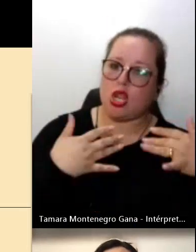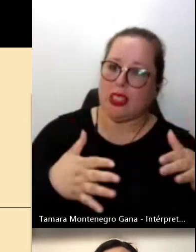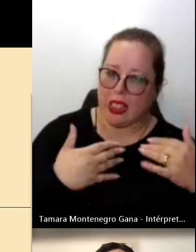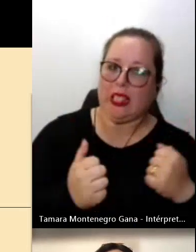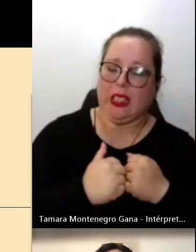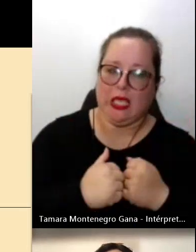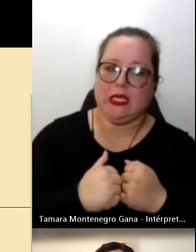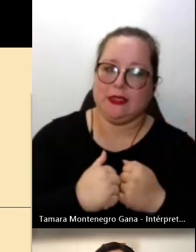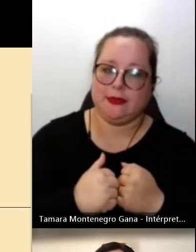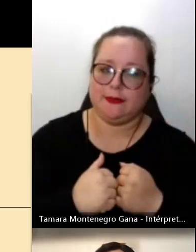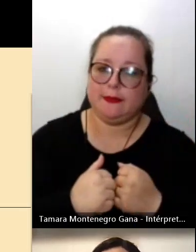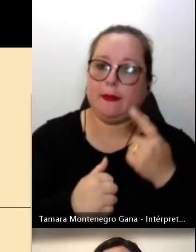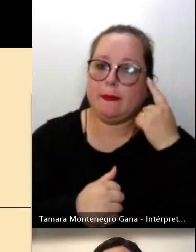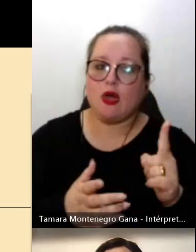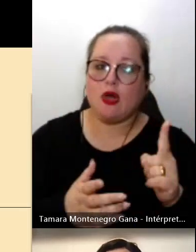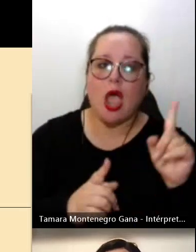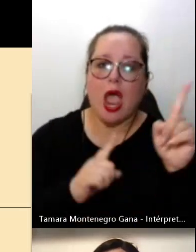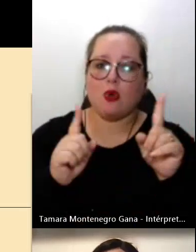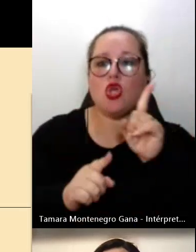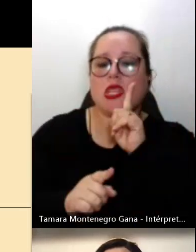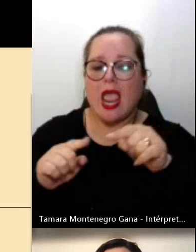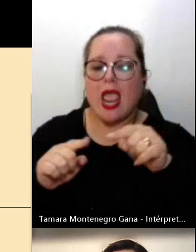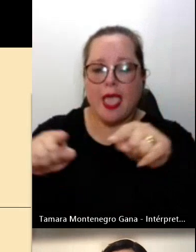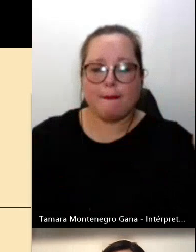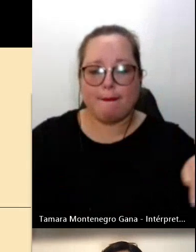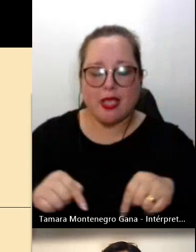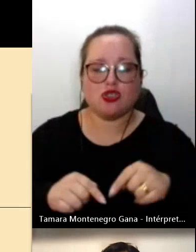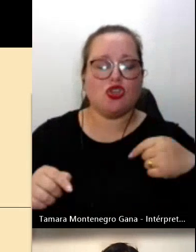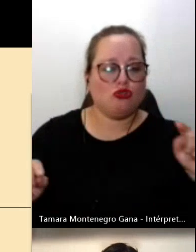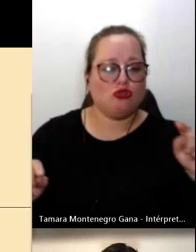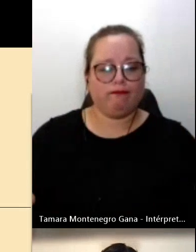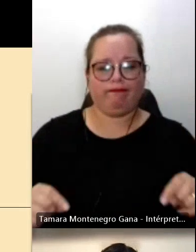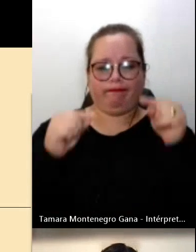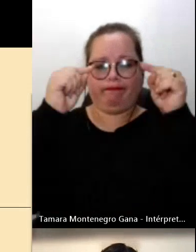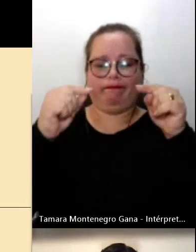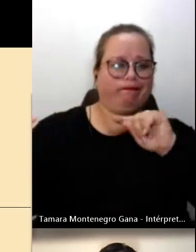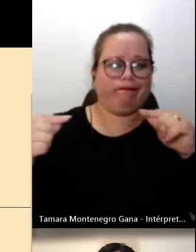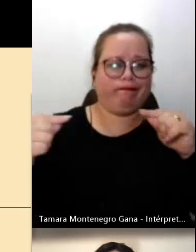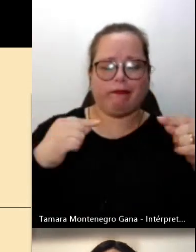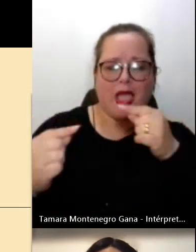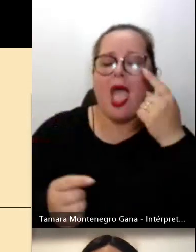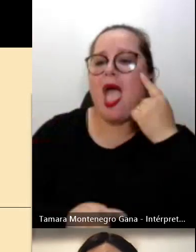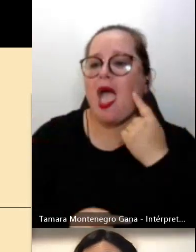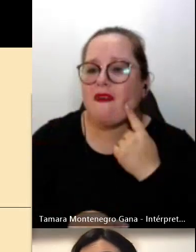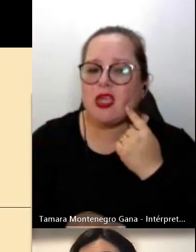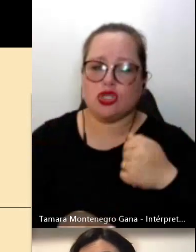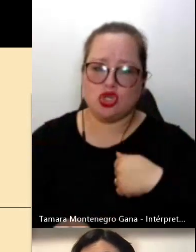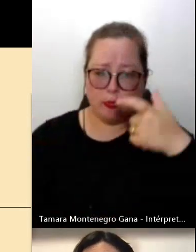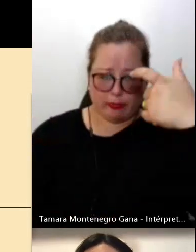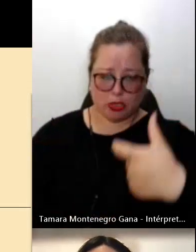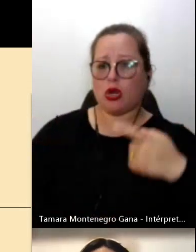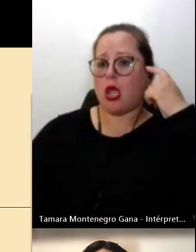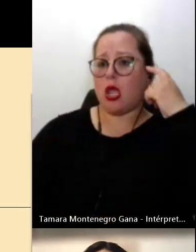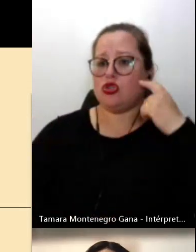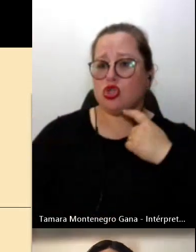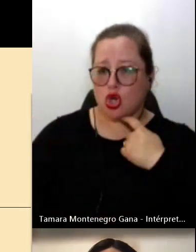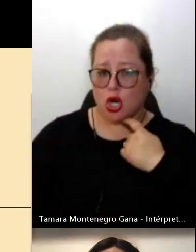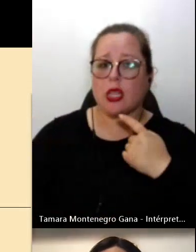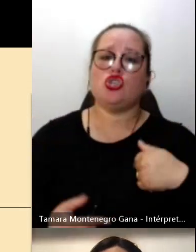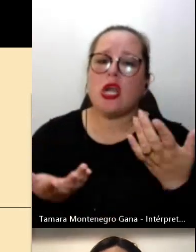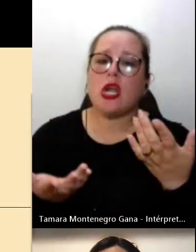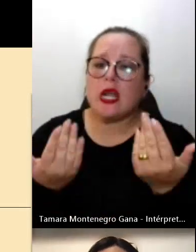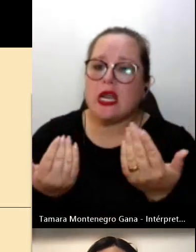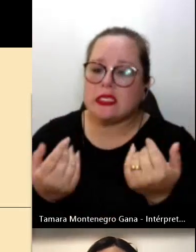mismo. Se han dado espacios para discutir y decir, mira, yo soy una persona sorda y